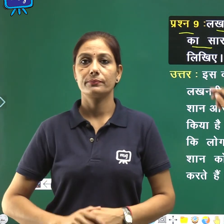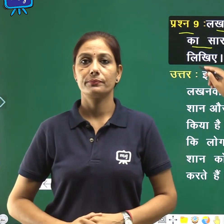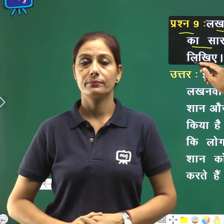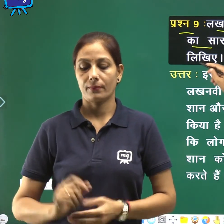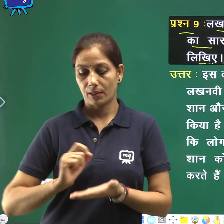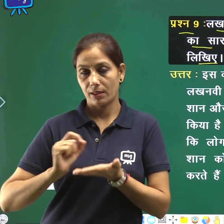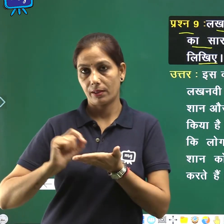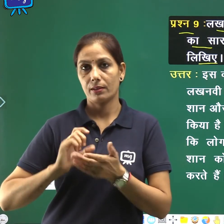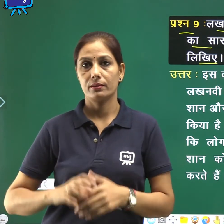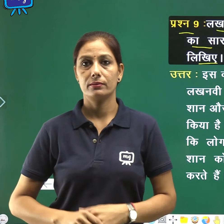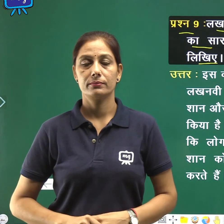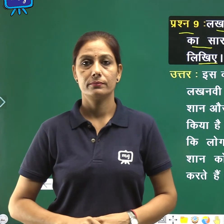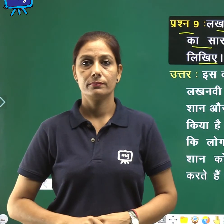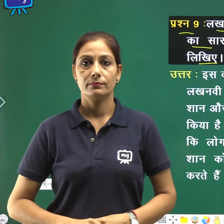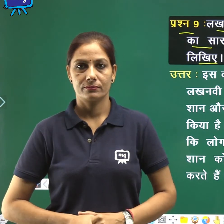लिखिए।